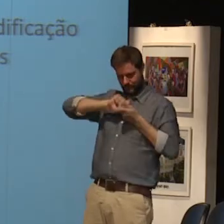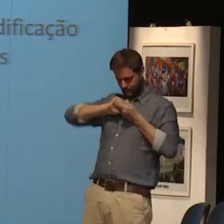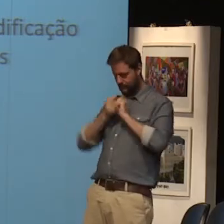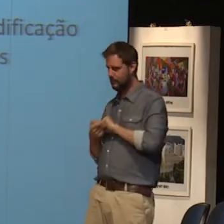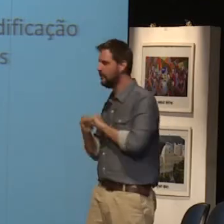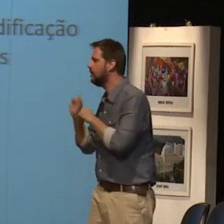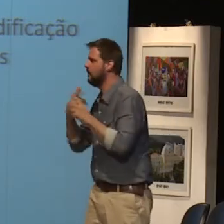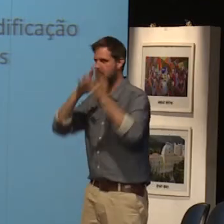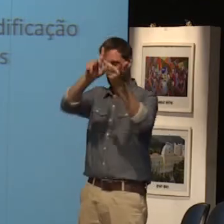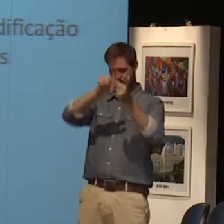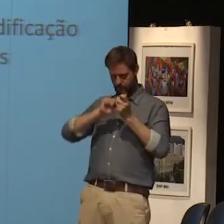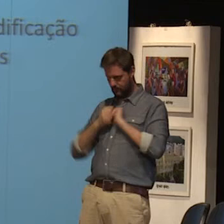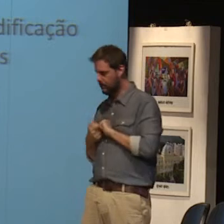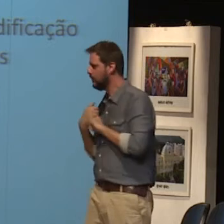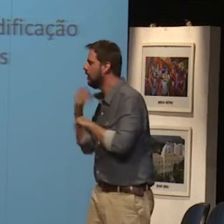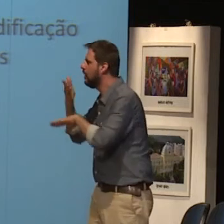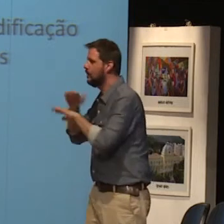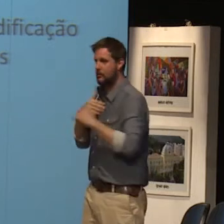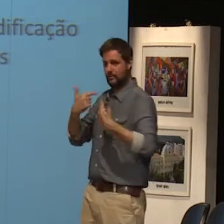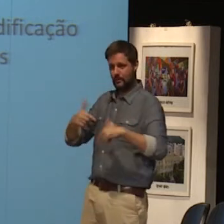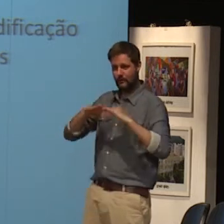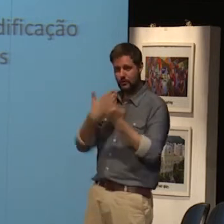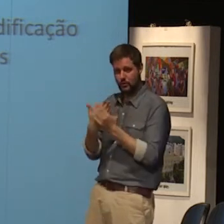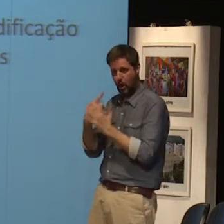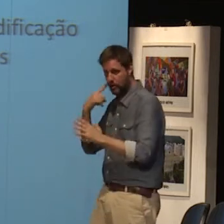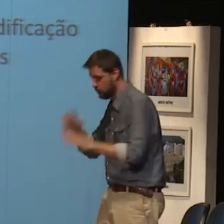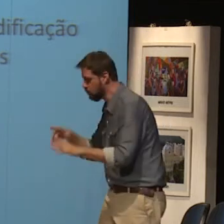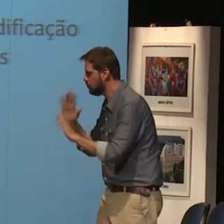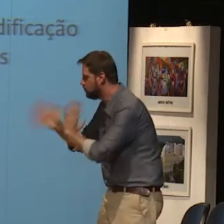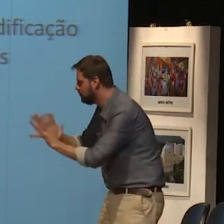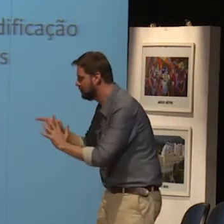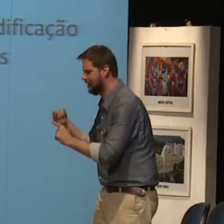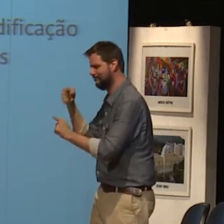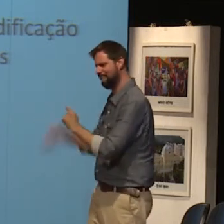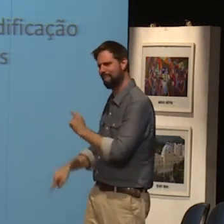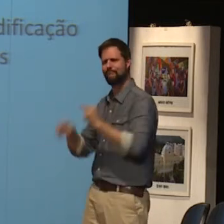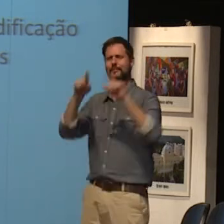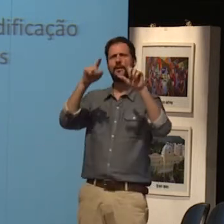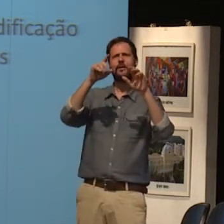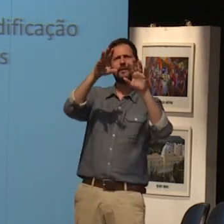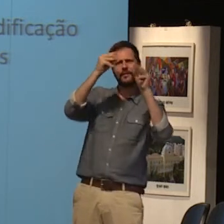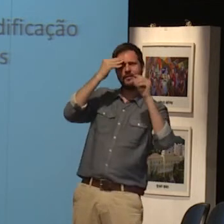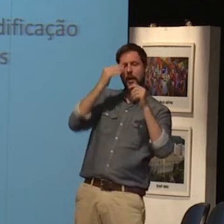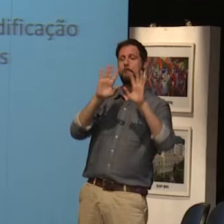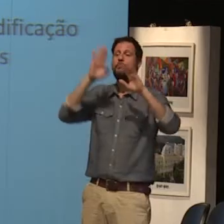currículo para o surdo, como é que é. Eu pegava e adaptava para o surdo. porque eu recebia de uma maneira na faculdade,